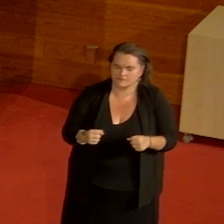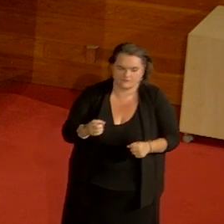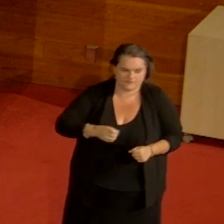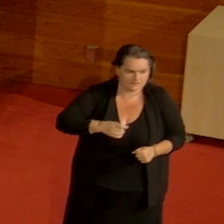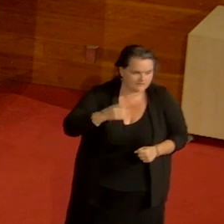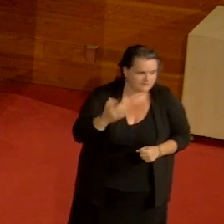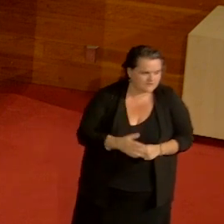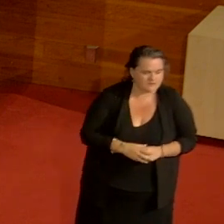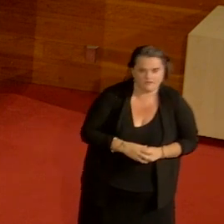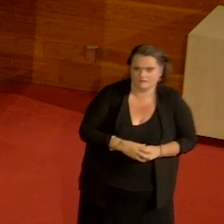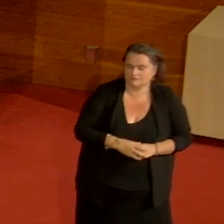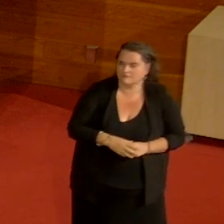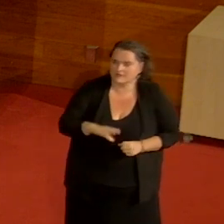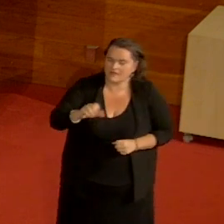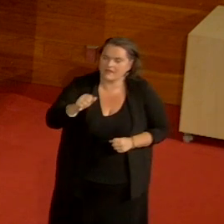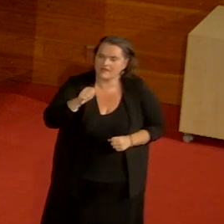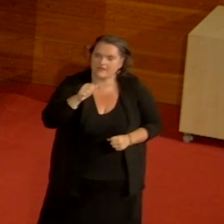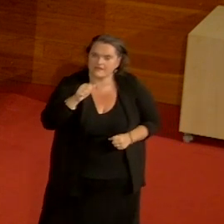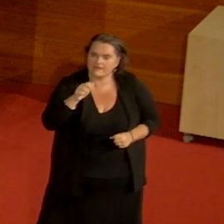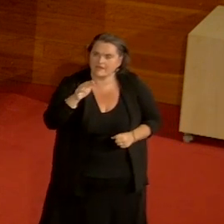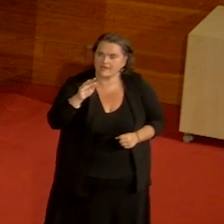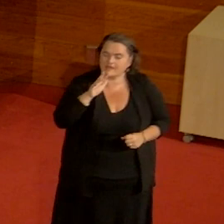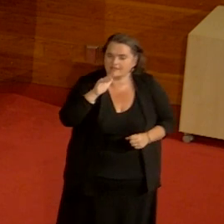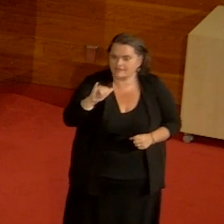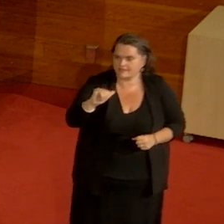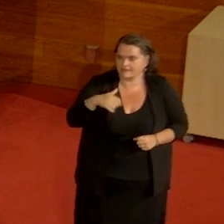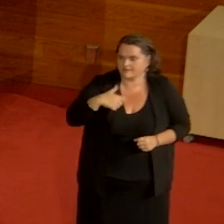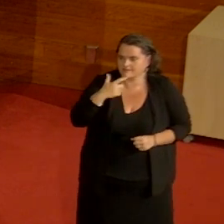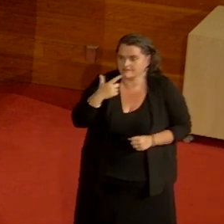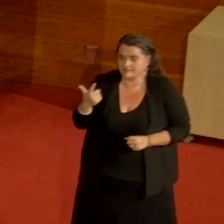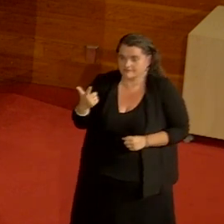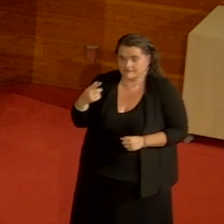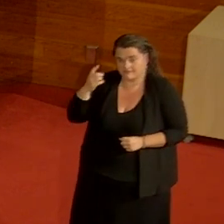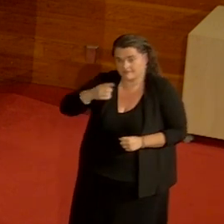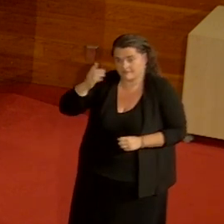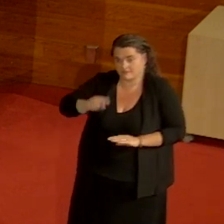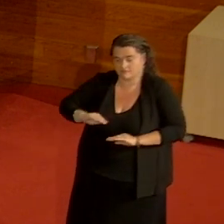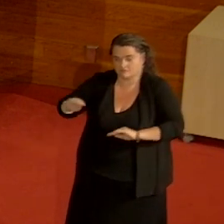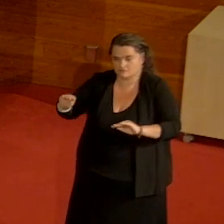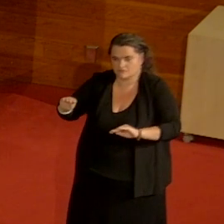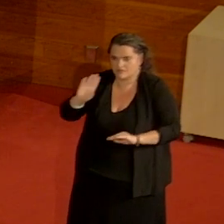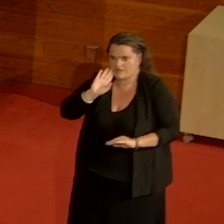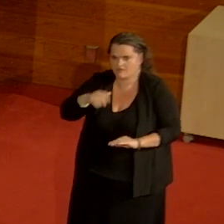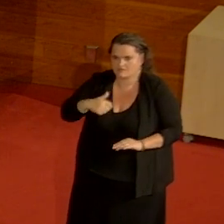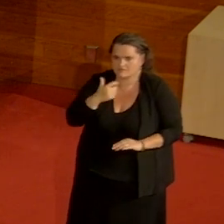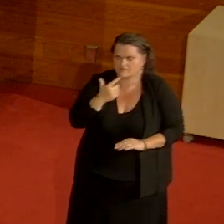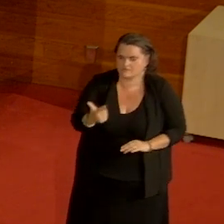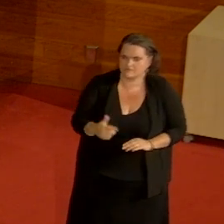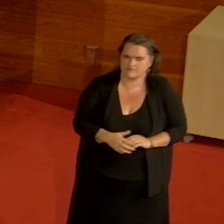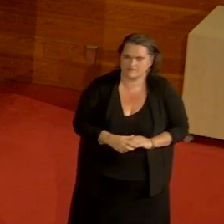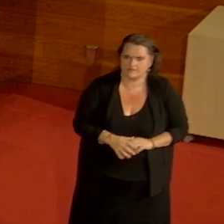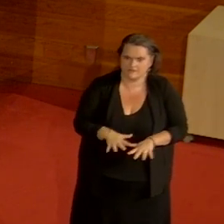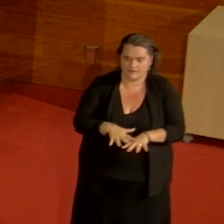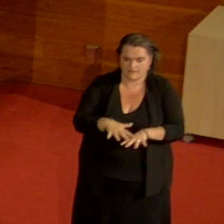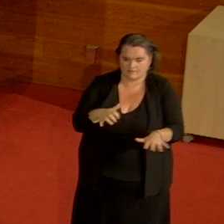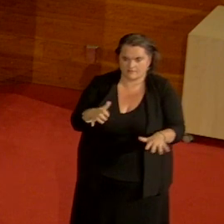cil de mientras unos privilegiados pueden ser leídos por personas la gran mayoría está y estará siendo